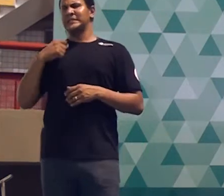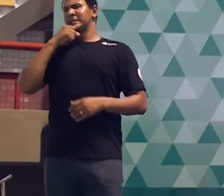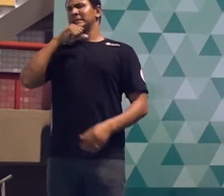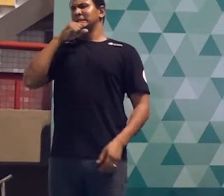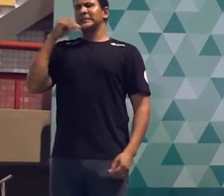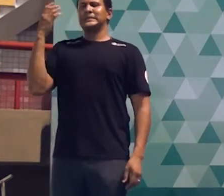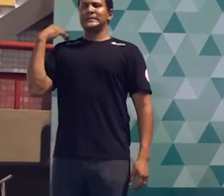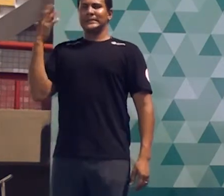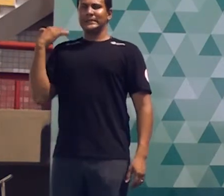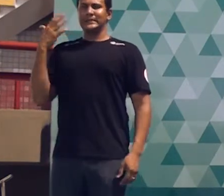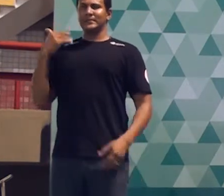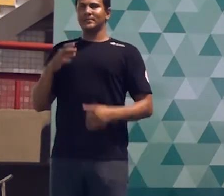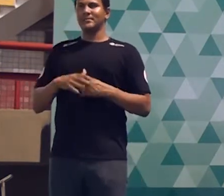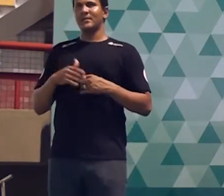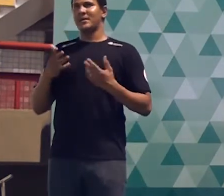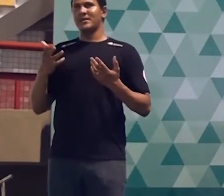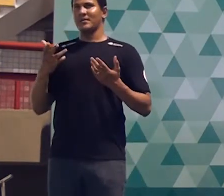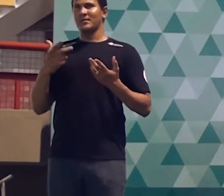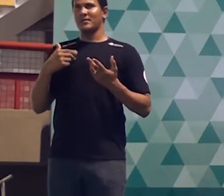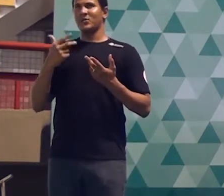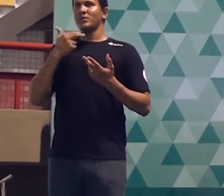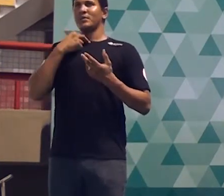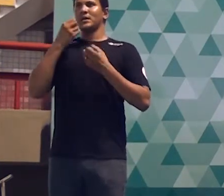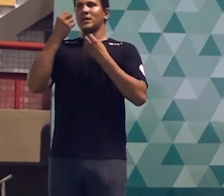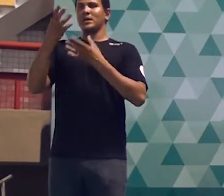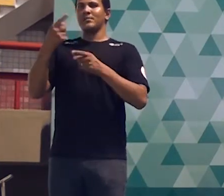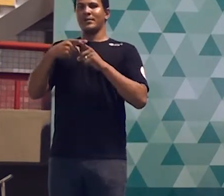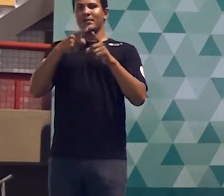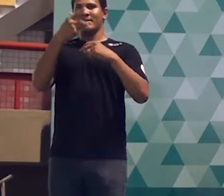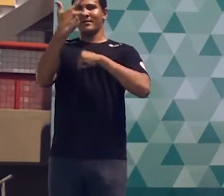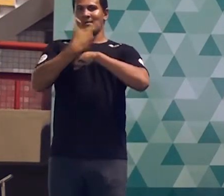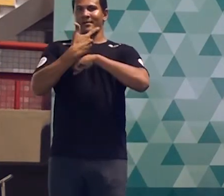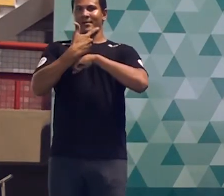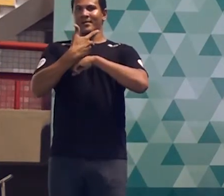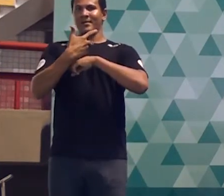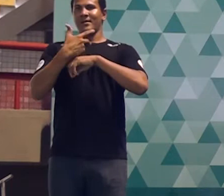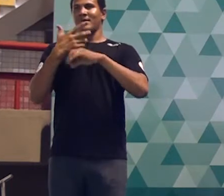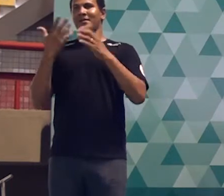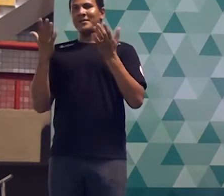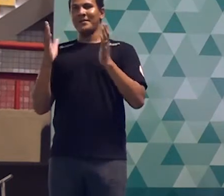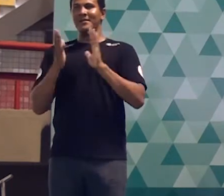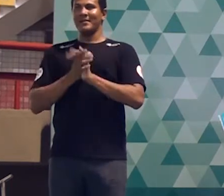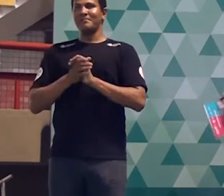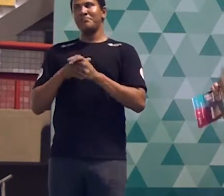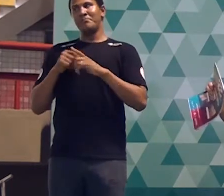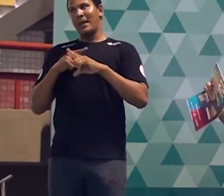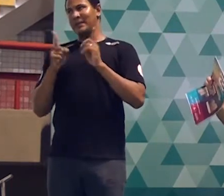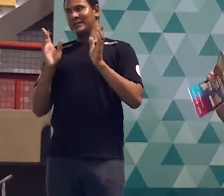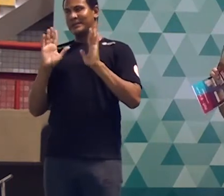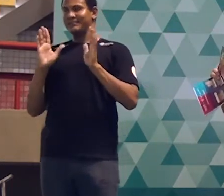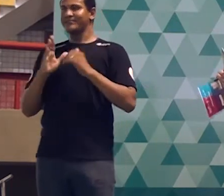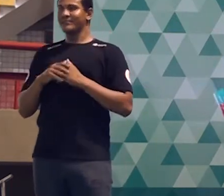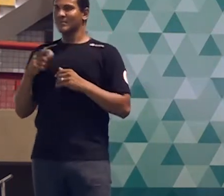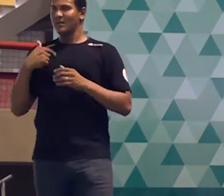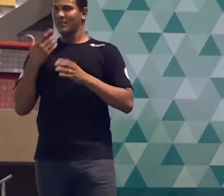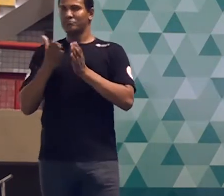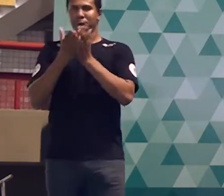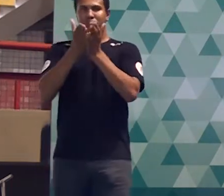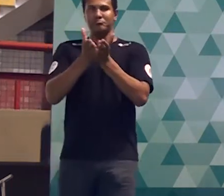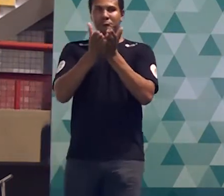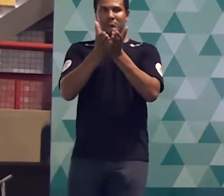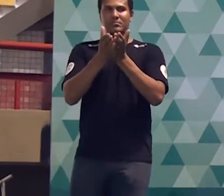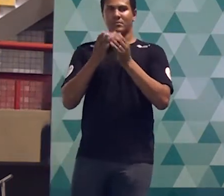forró, porque eu estava... Posso nem dizer essas coisas, que a aula é filmada, né? Mas eu estava num passeio de barco e estava